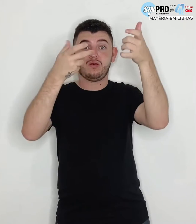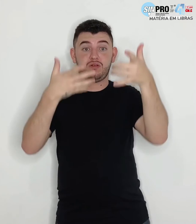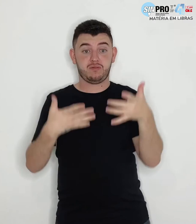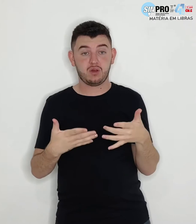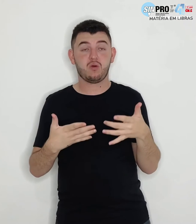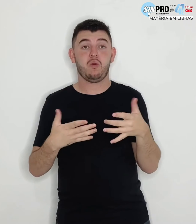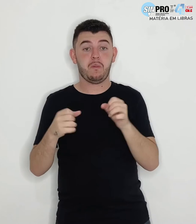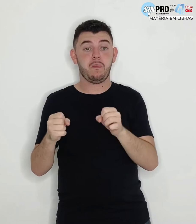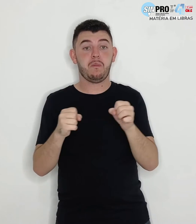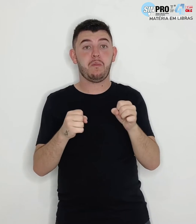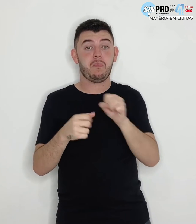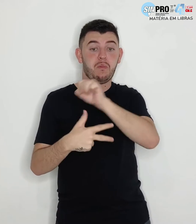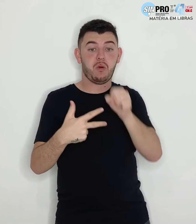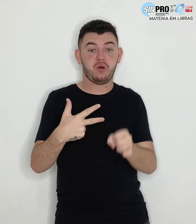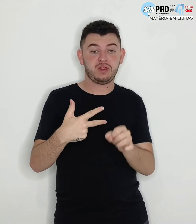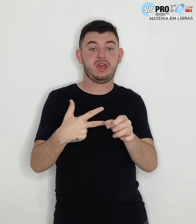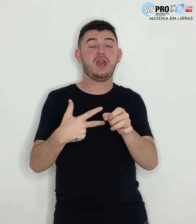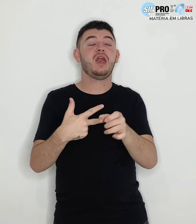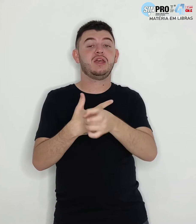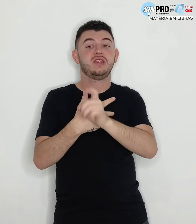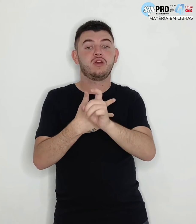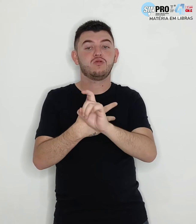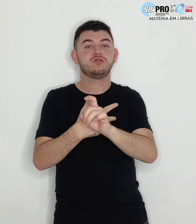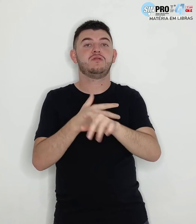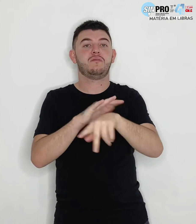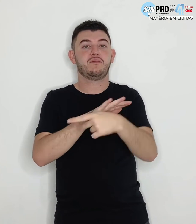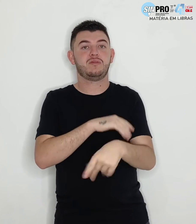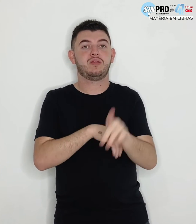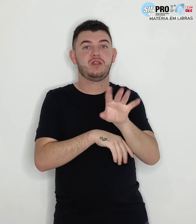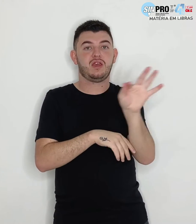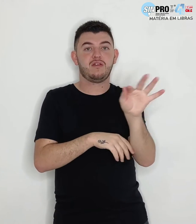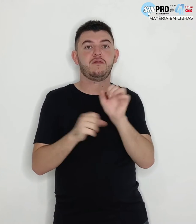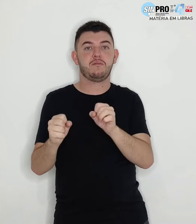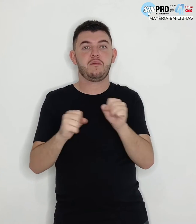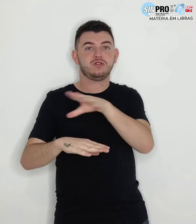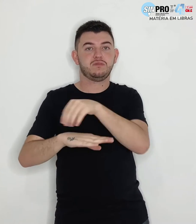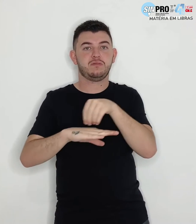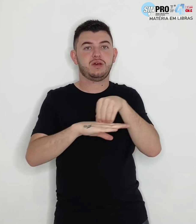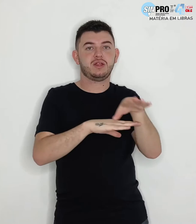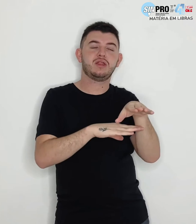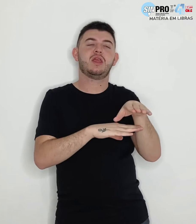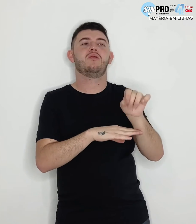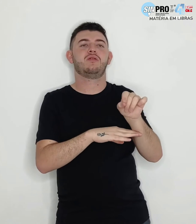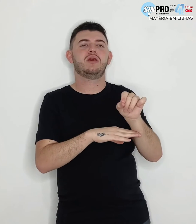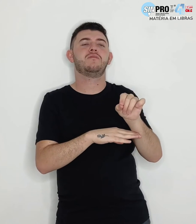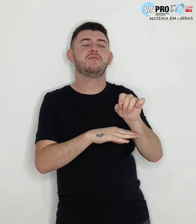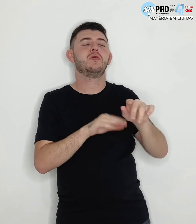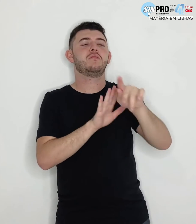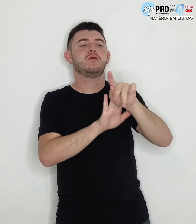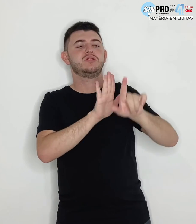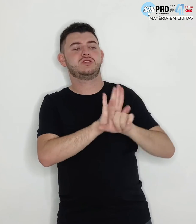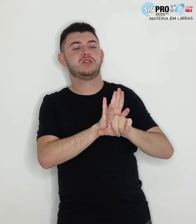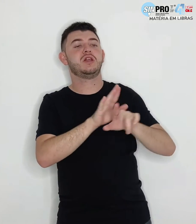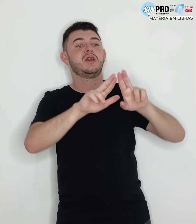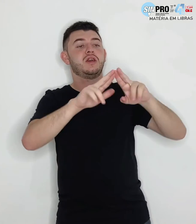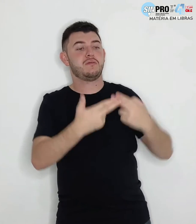momento, o Executivo local pode enviar à Câmara Legislativa um novo projeto de lei aumentando a idade e o tempo